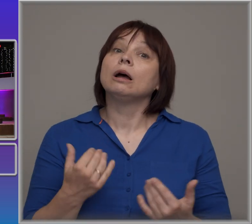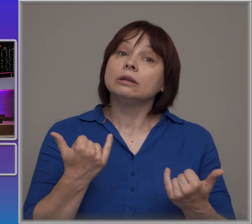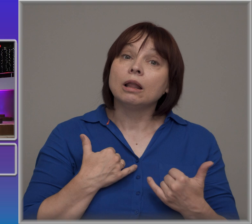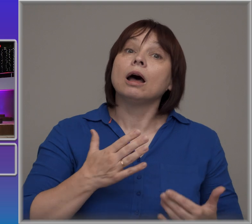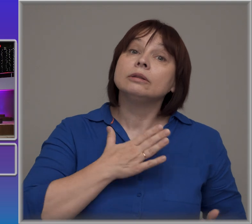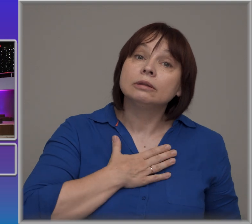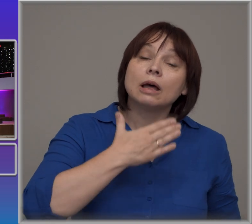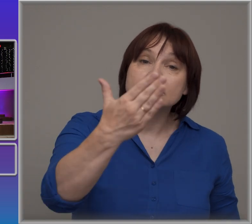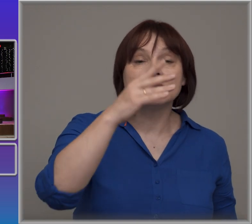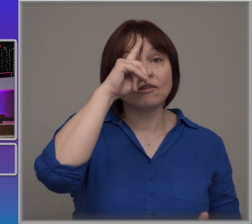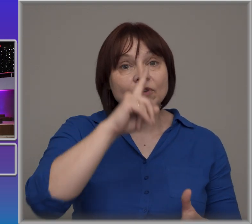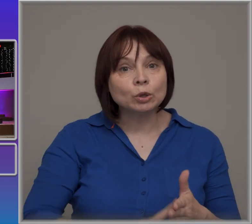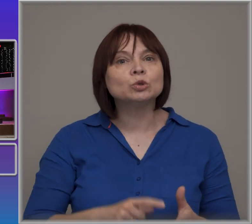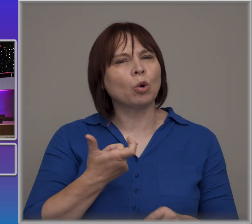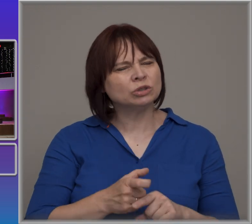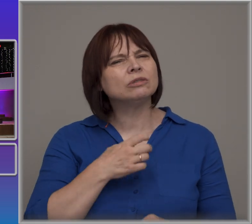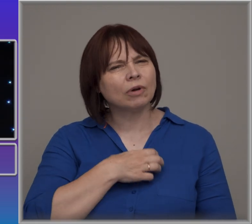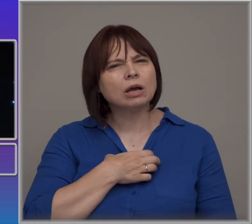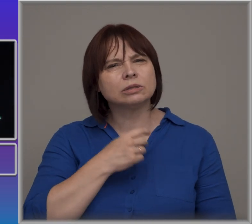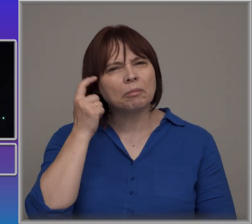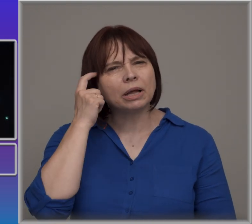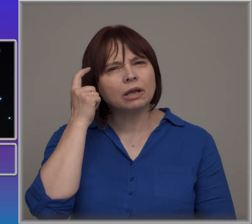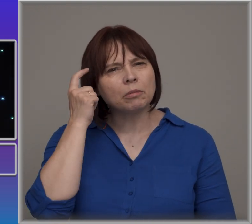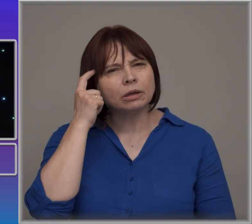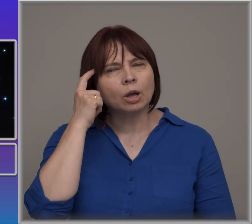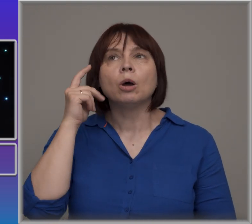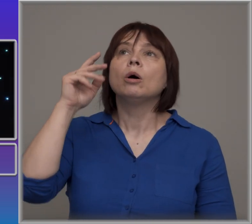Итак, то, что относится к образу Божьему в человеке,